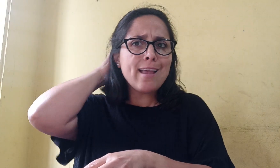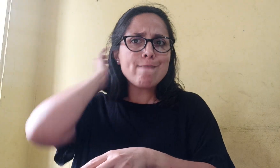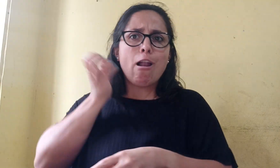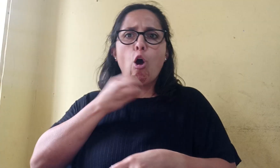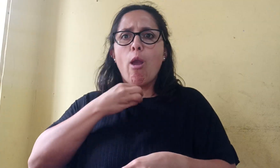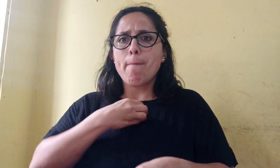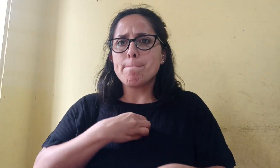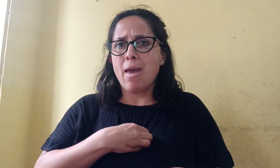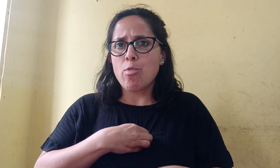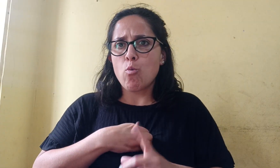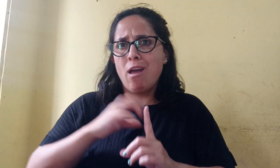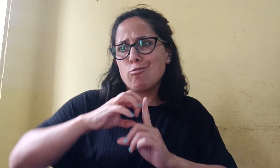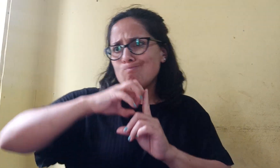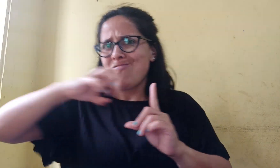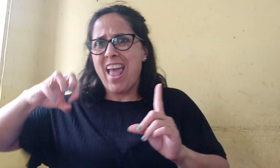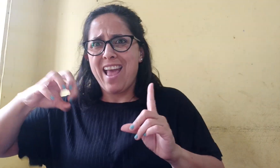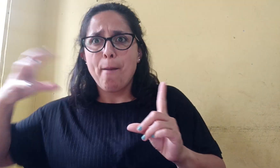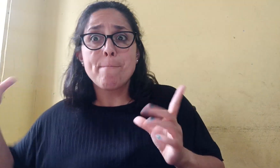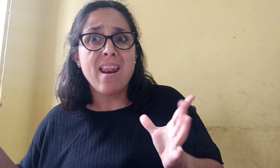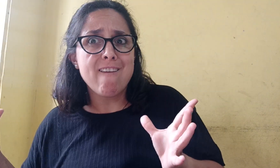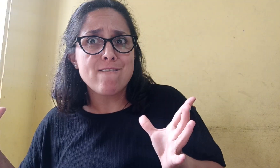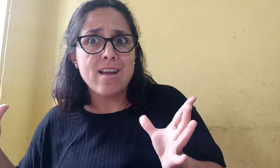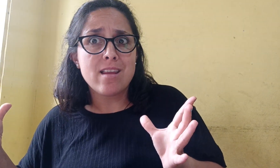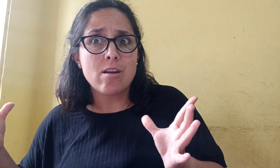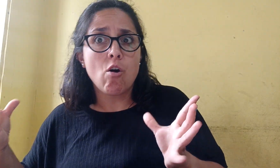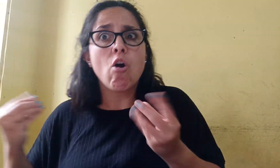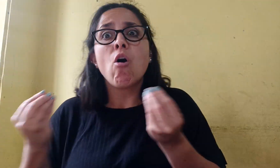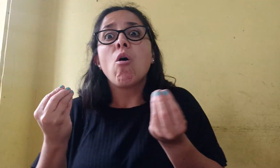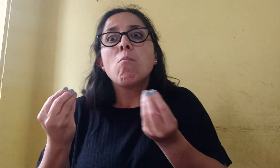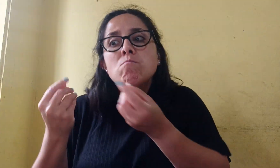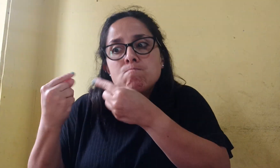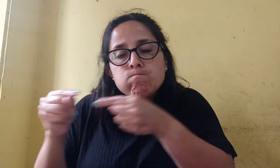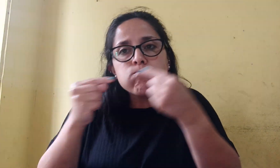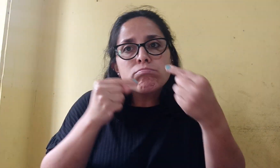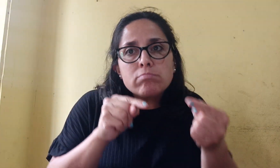en sus vías sensitiva y su vía motora,